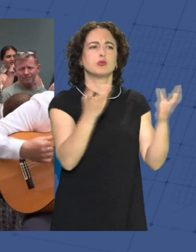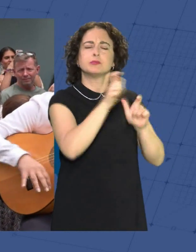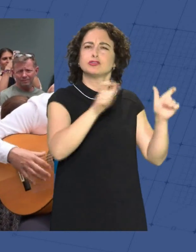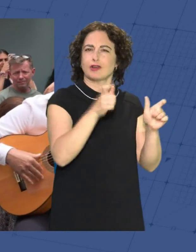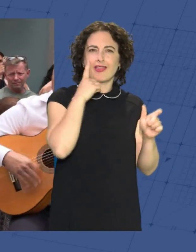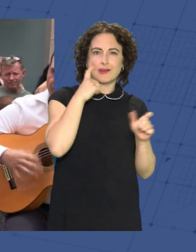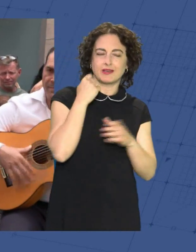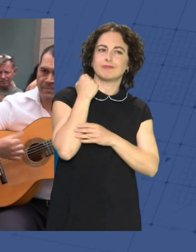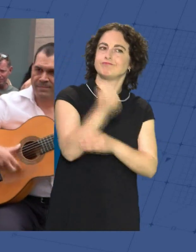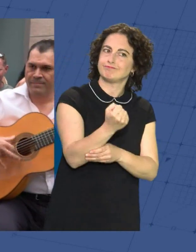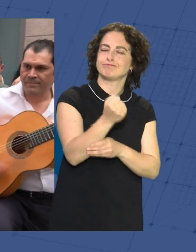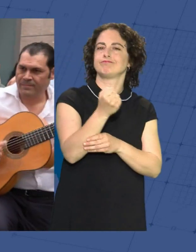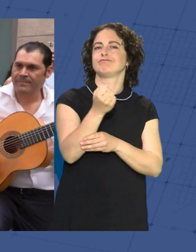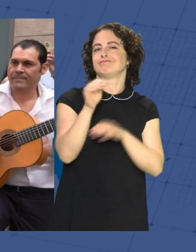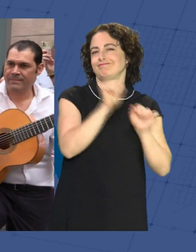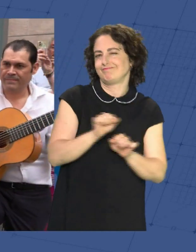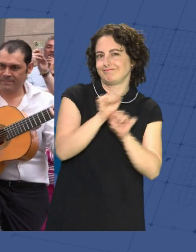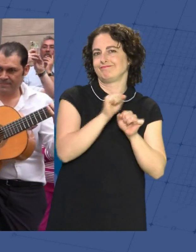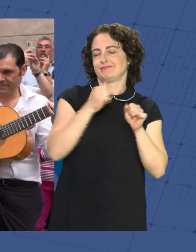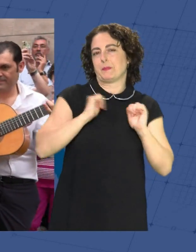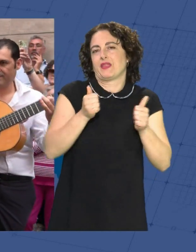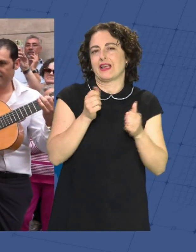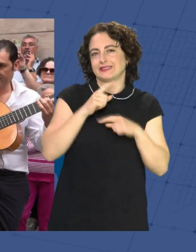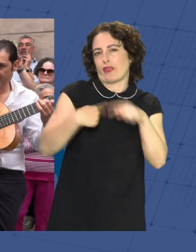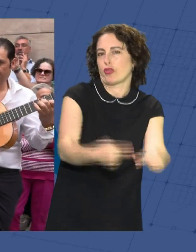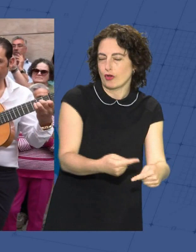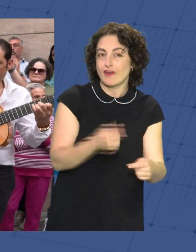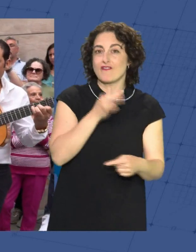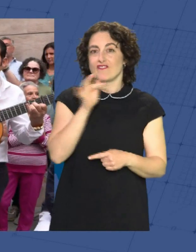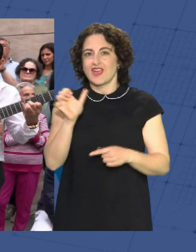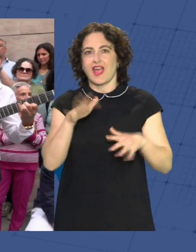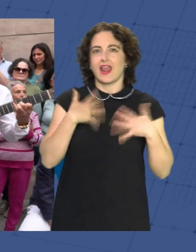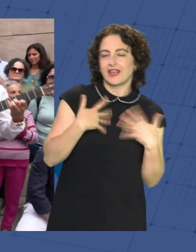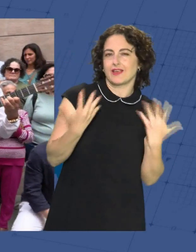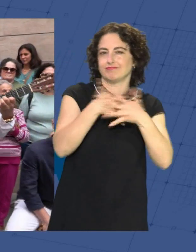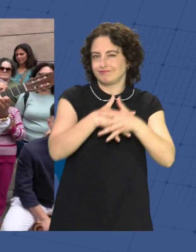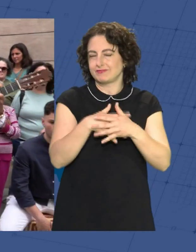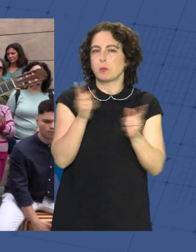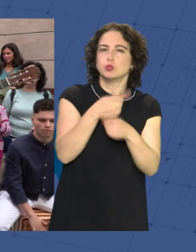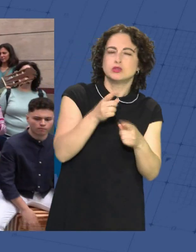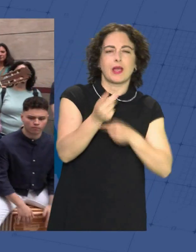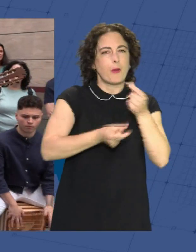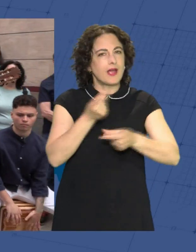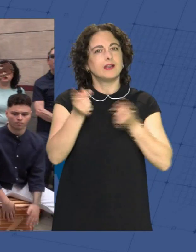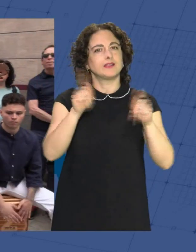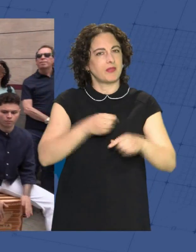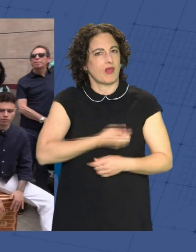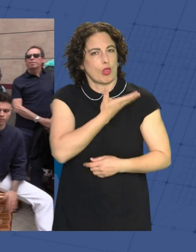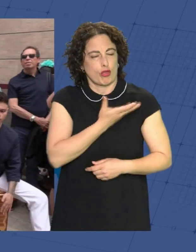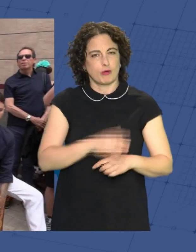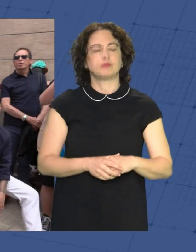han arropado a la hermandad del Rocío en el inicio de esta tradición, en la que la fe y la alegría se suman con música, baile y gran devoción.